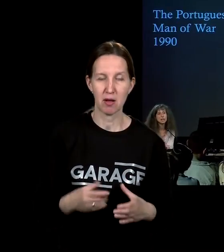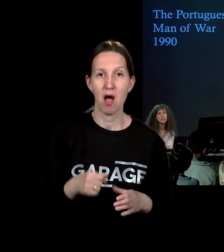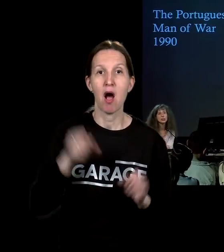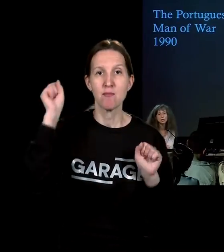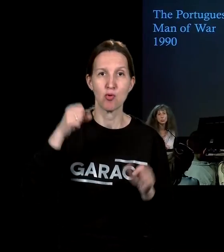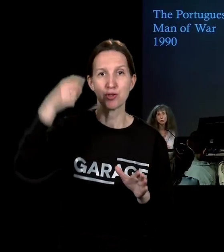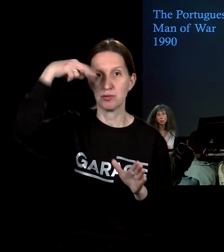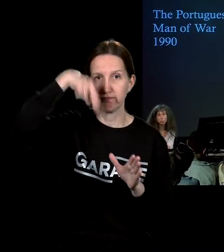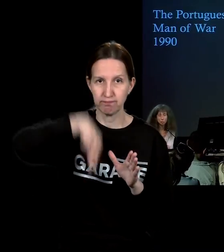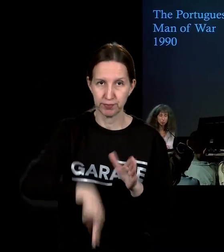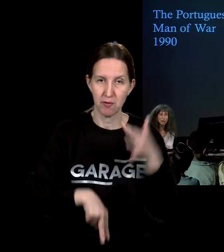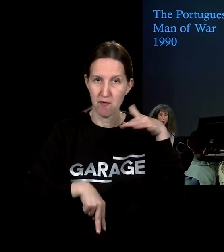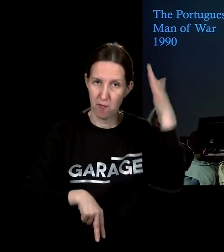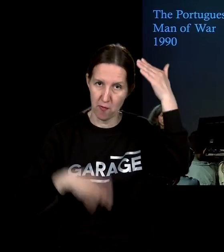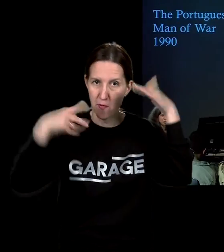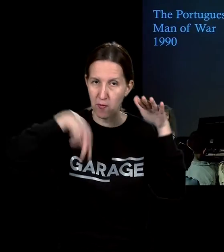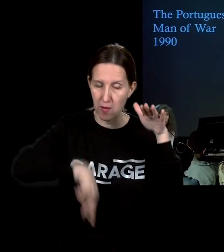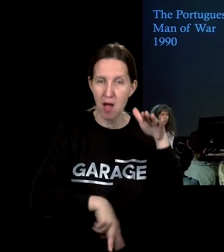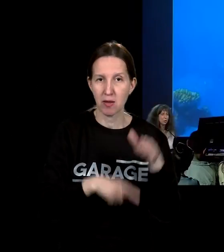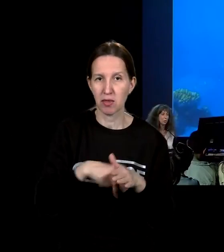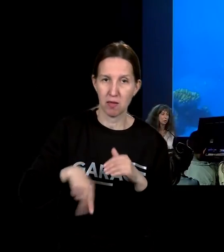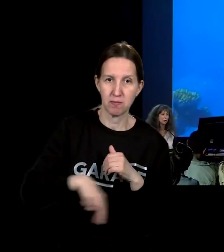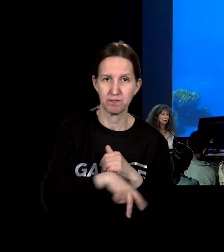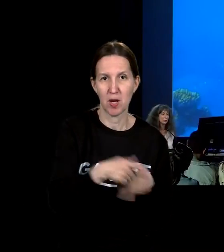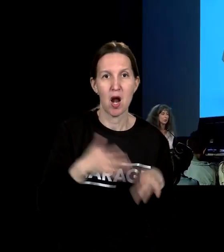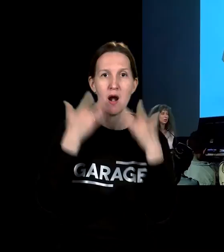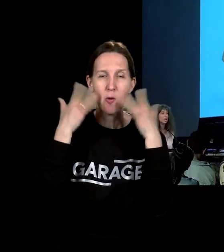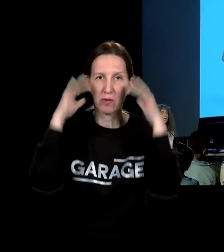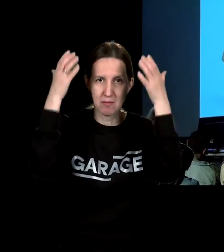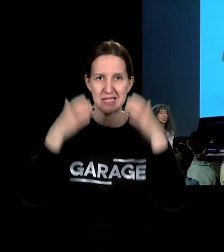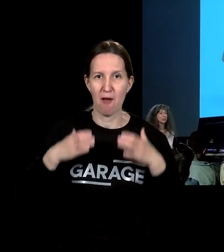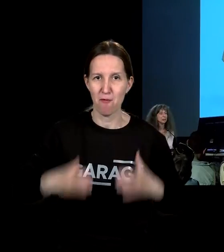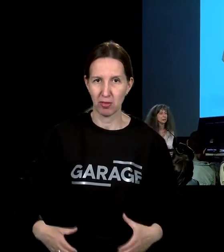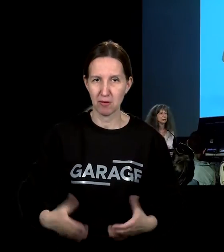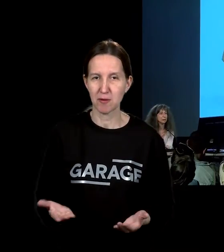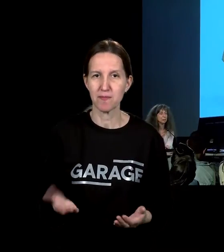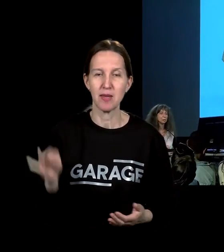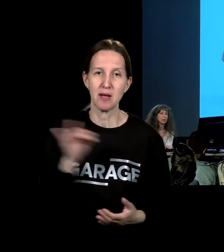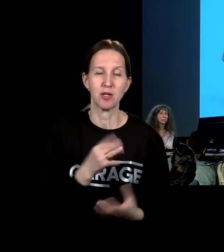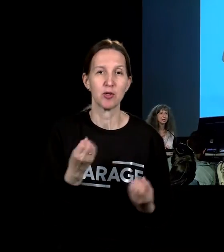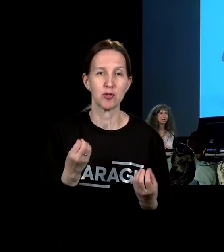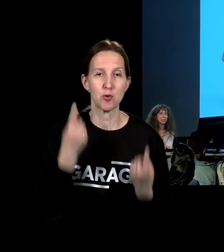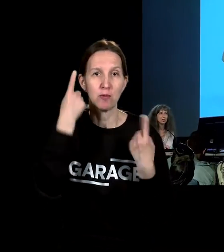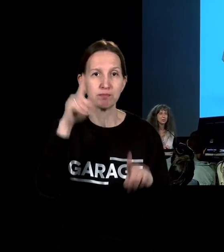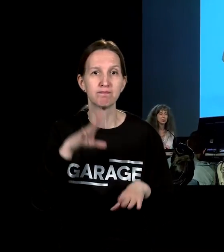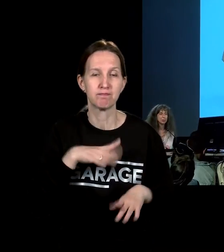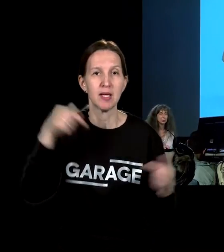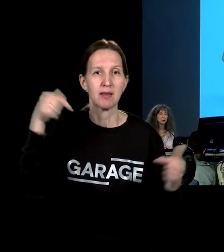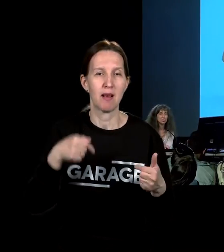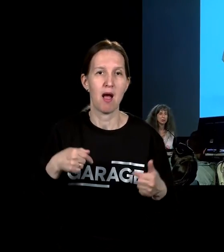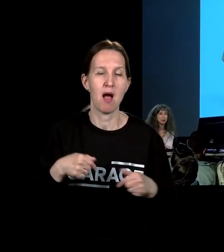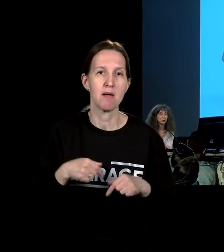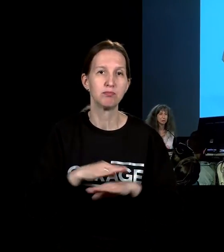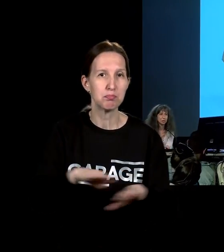можно ходить по дну и гулять по морскому дну легкого скафандра. Это приспособление для плавания,